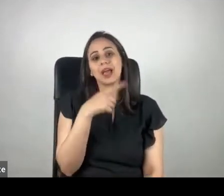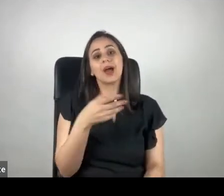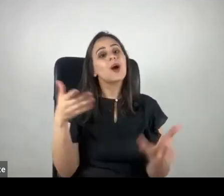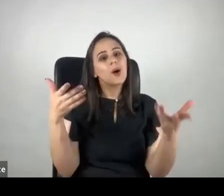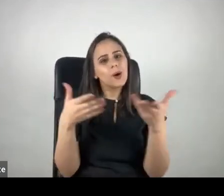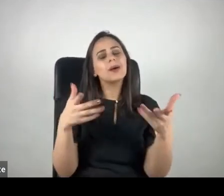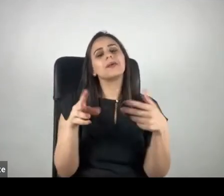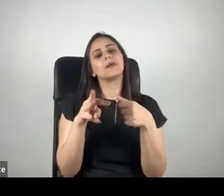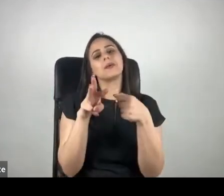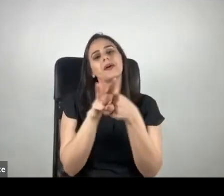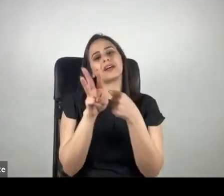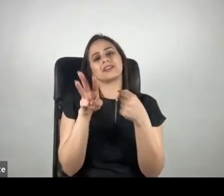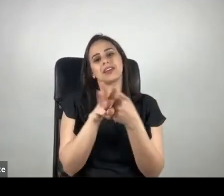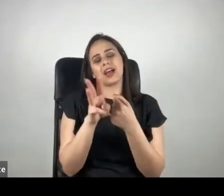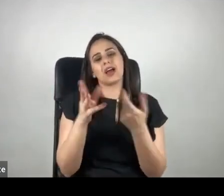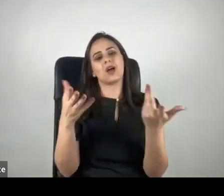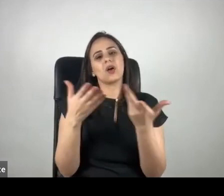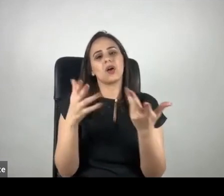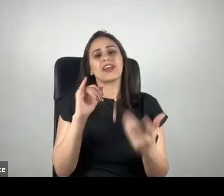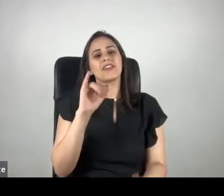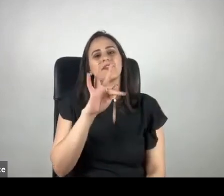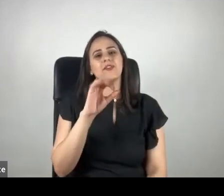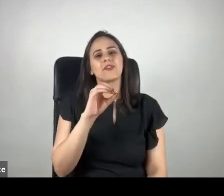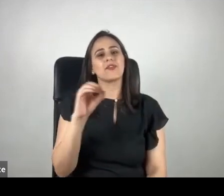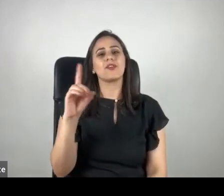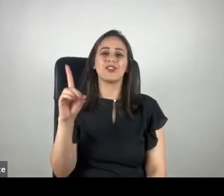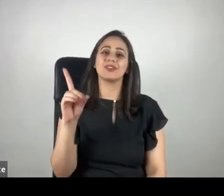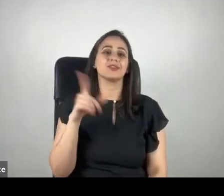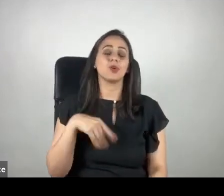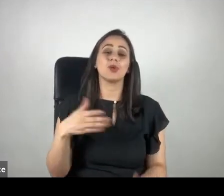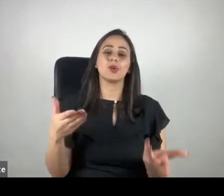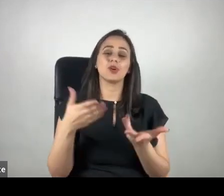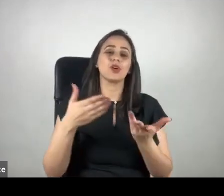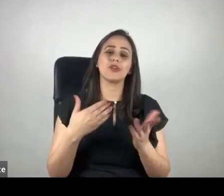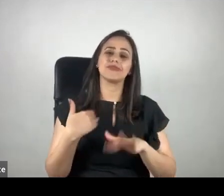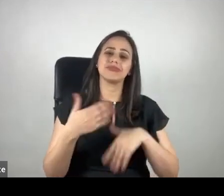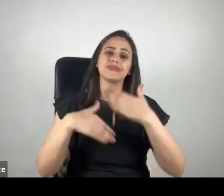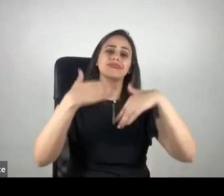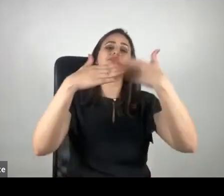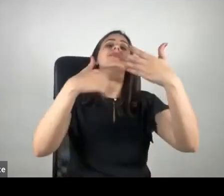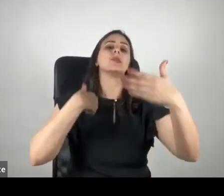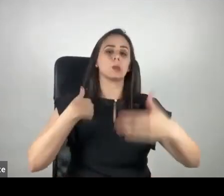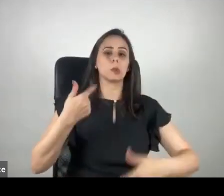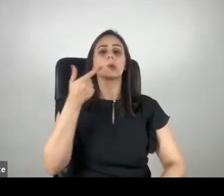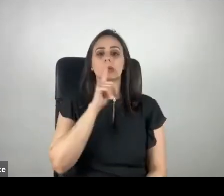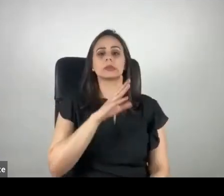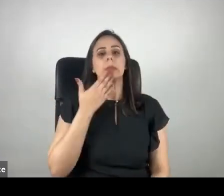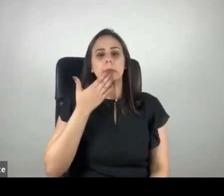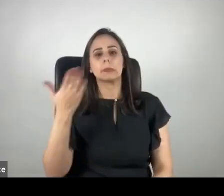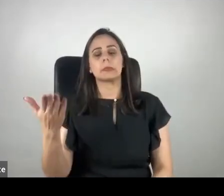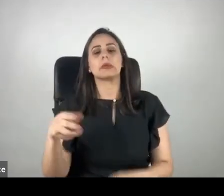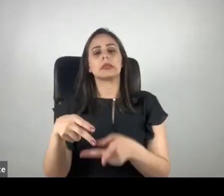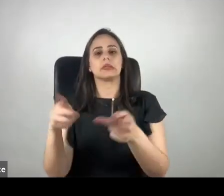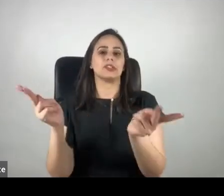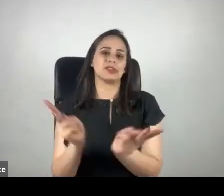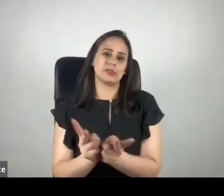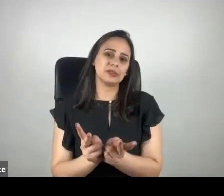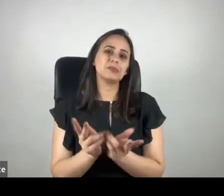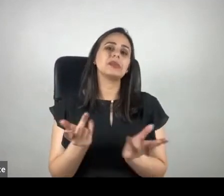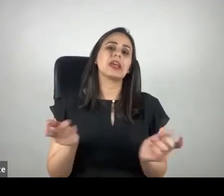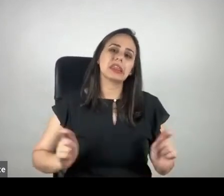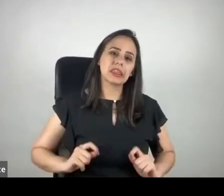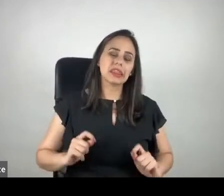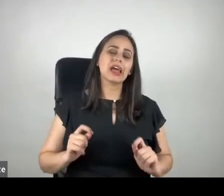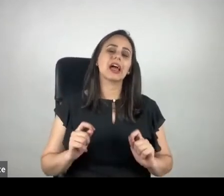o WhatsApp, com o iFood, com essa evolução que veio, eu consigo pedir uma pista e falar, não, gente, é que o